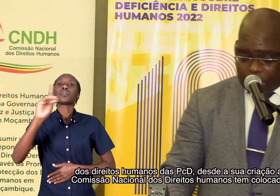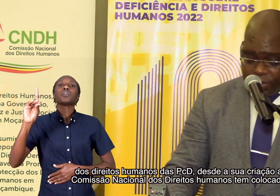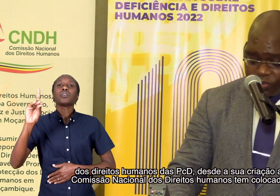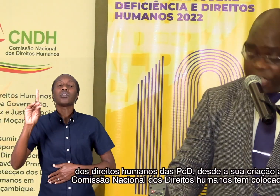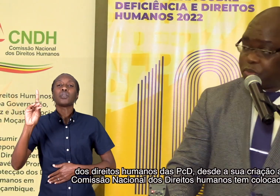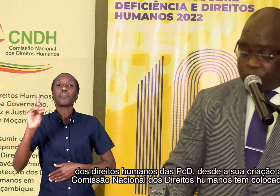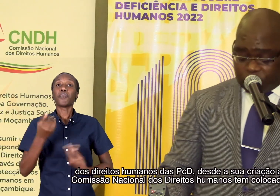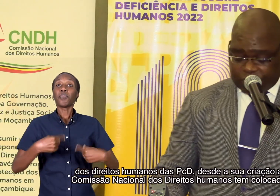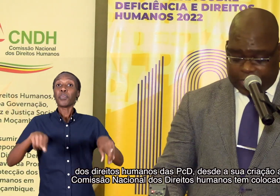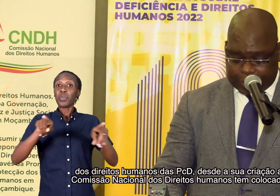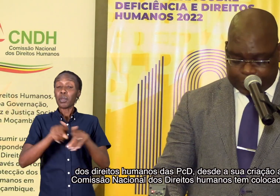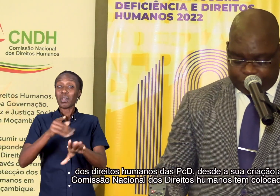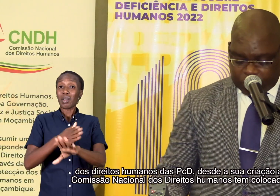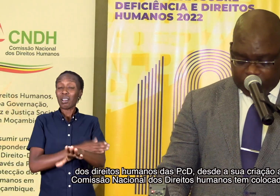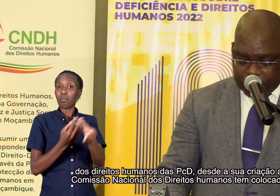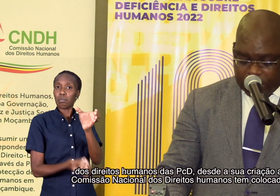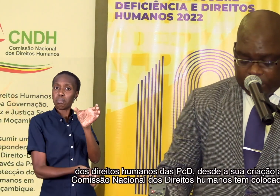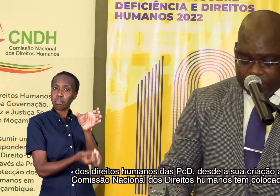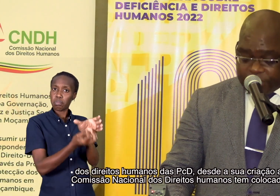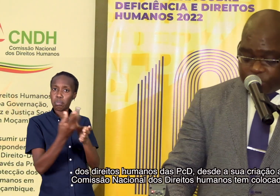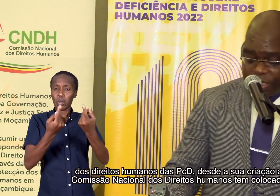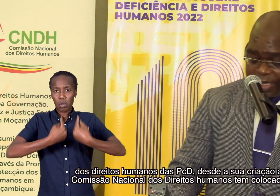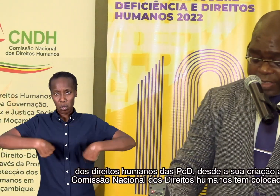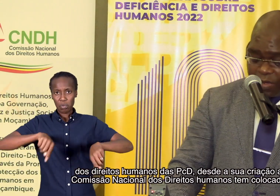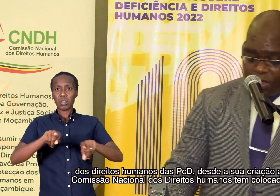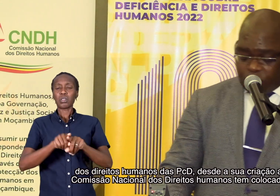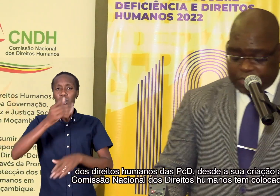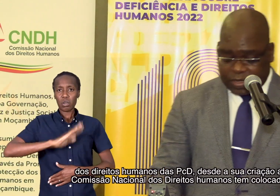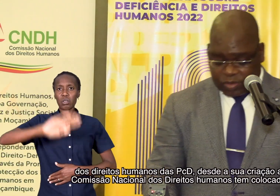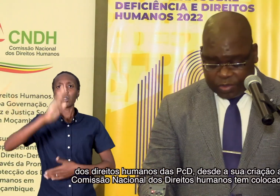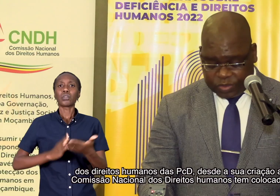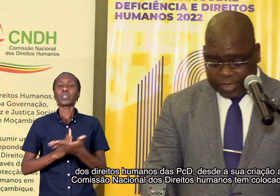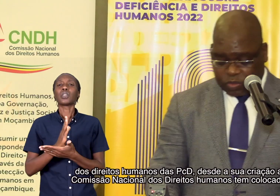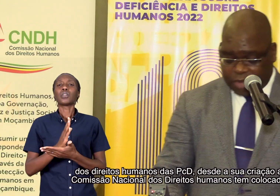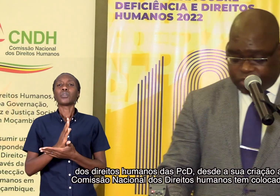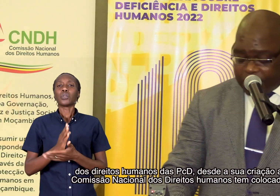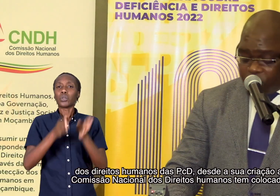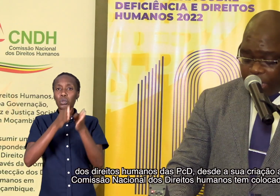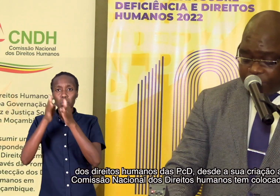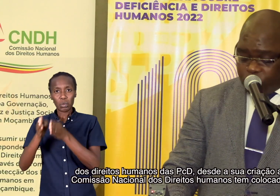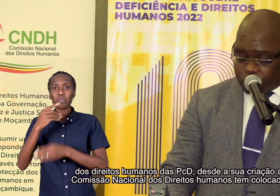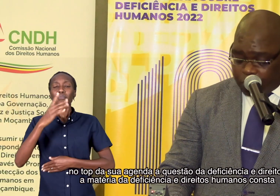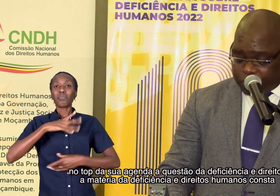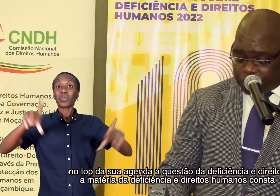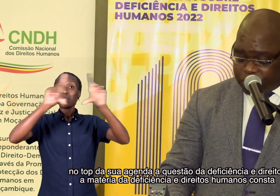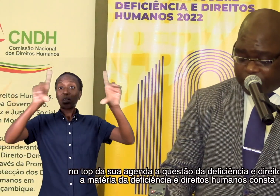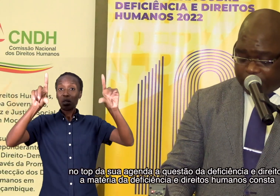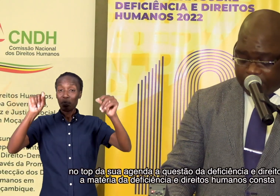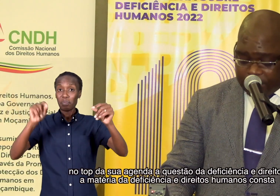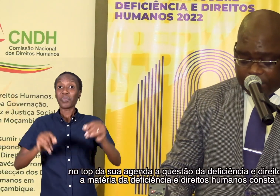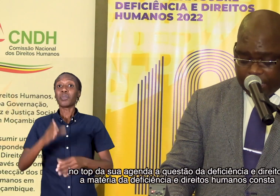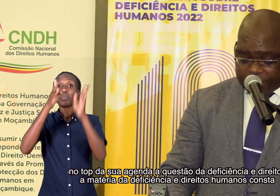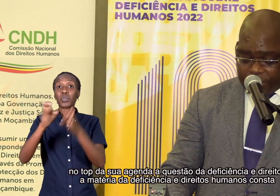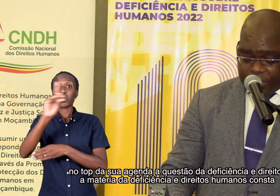direitos humanos das pessoas com deficiência. Desde a sua criação, a Comissão Nacional dos Direitos Humanos tem colocado no topo da sua